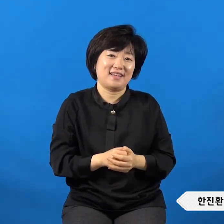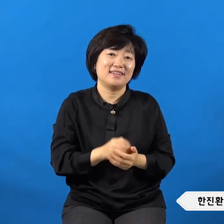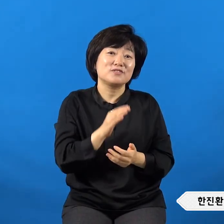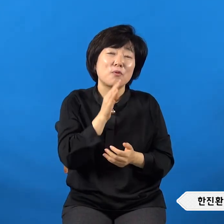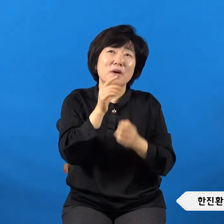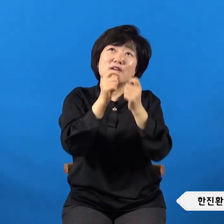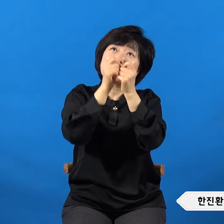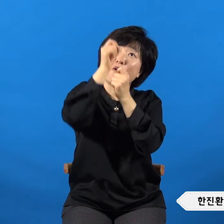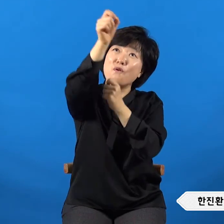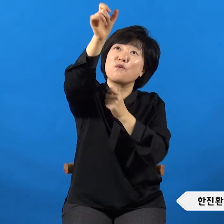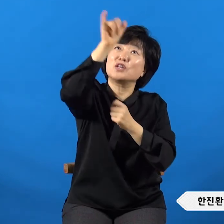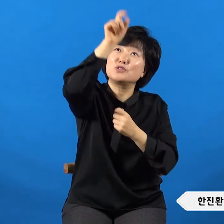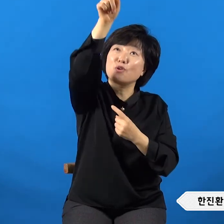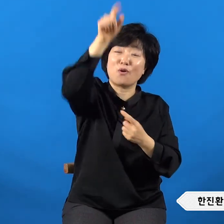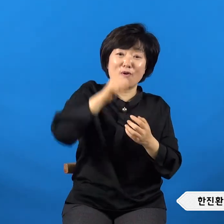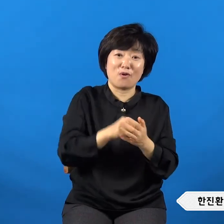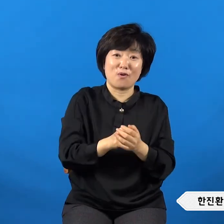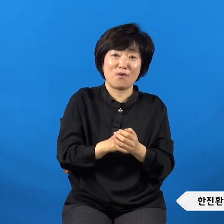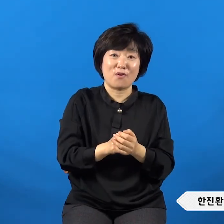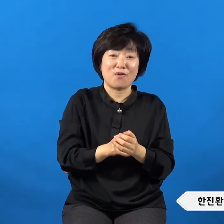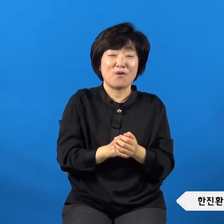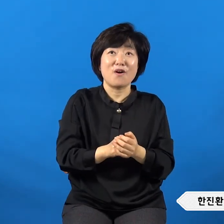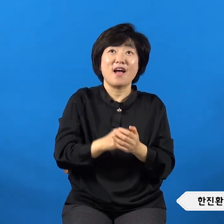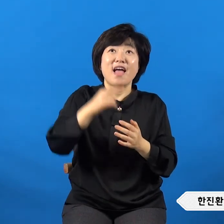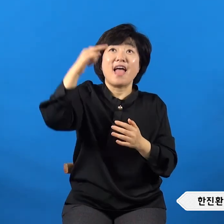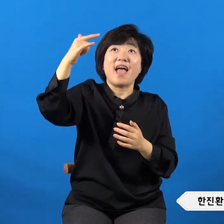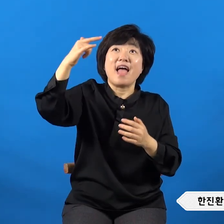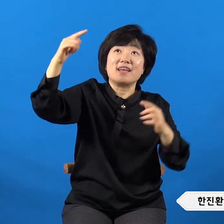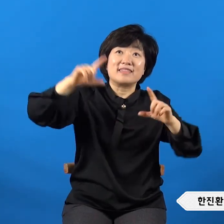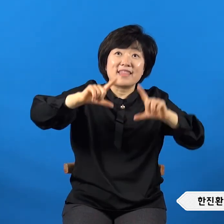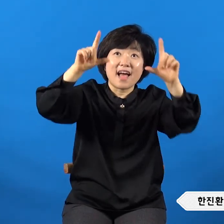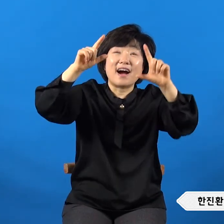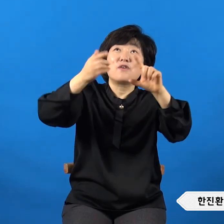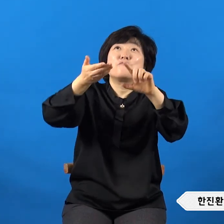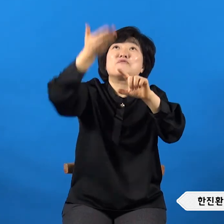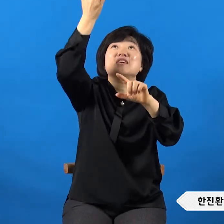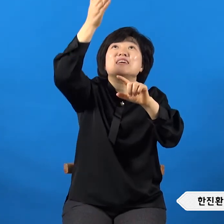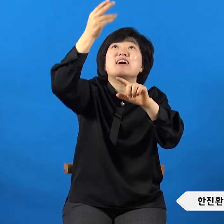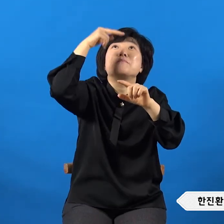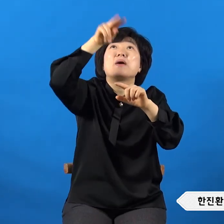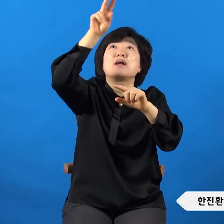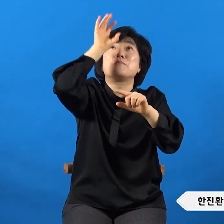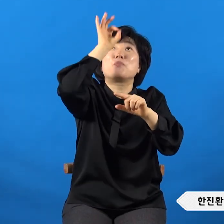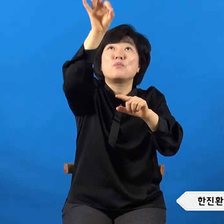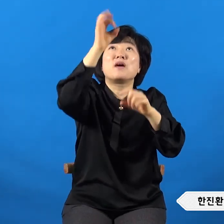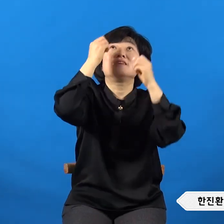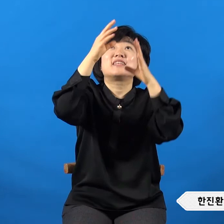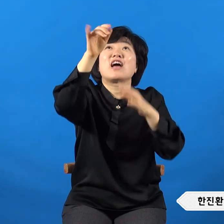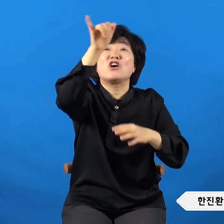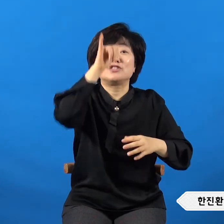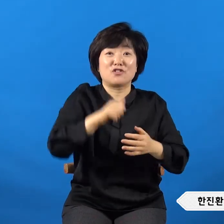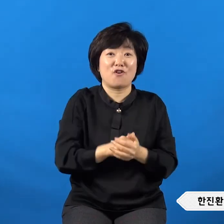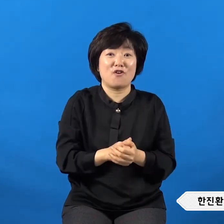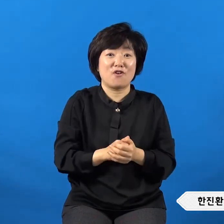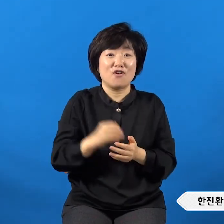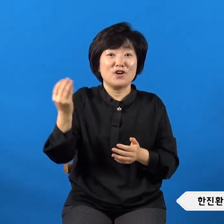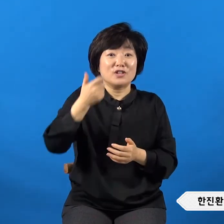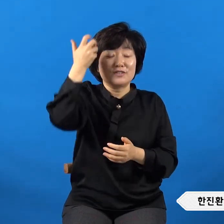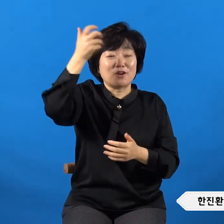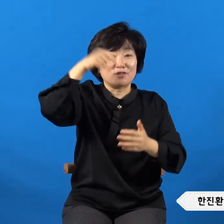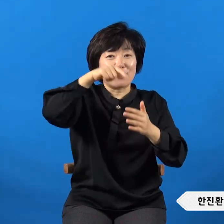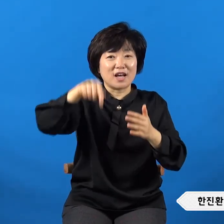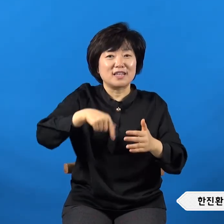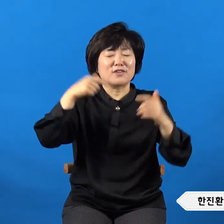인생에 분명히 영원한 것이 있습니다. 해 위를 바라보고 살면 새로운 것이 있습니다. 성령 안에서